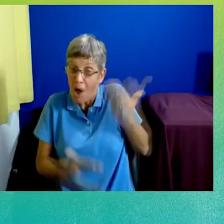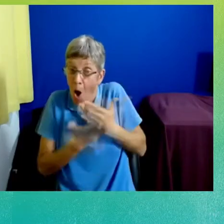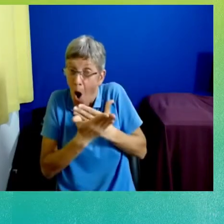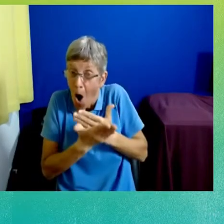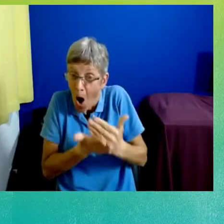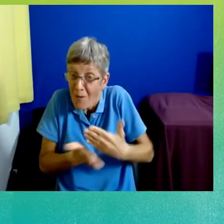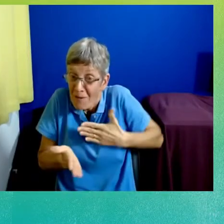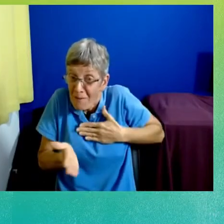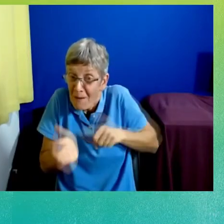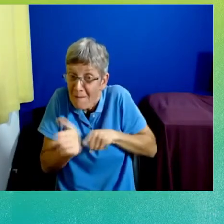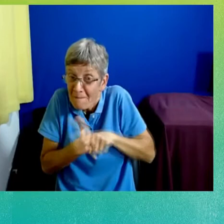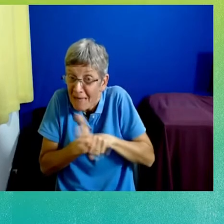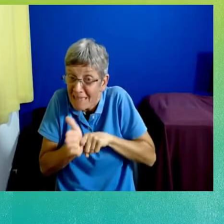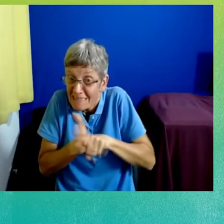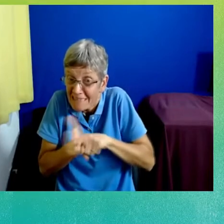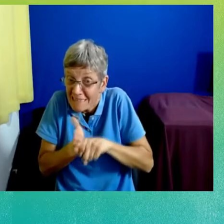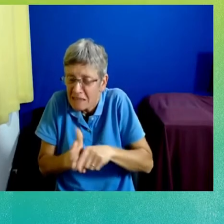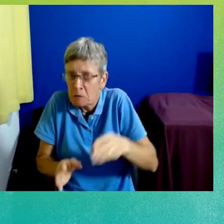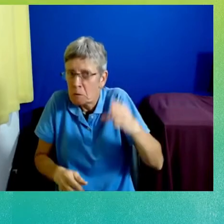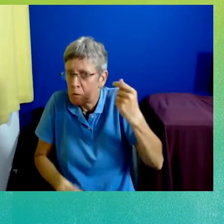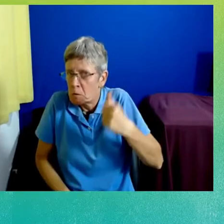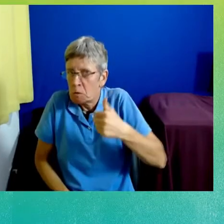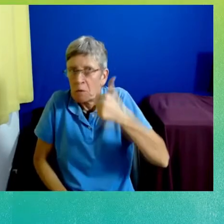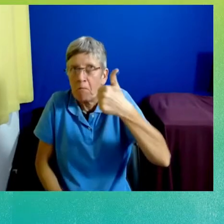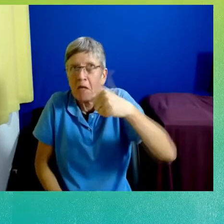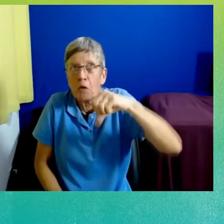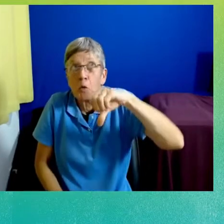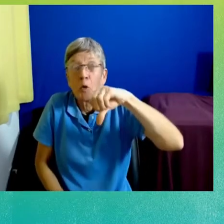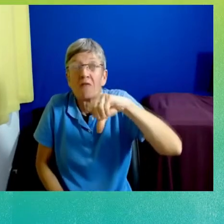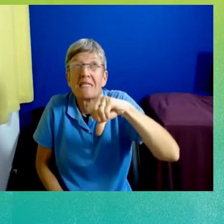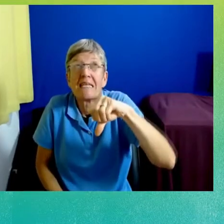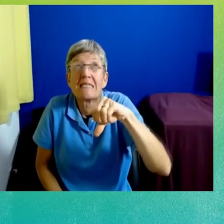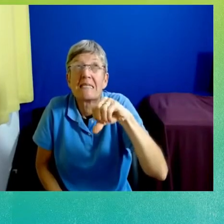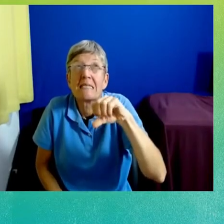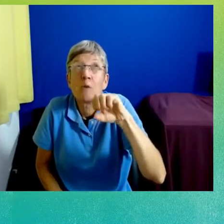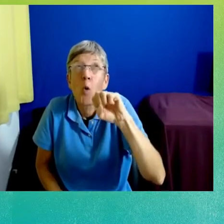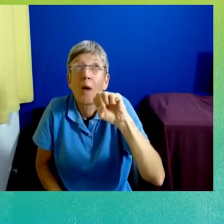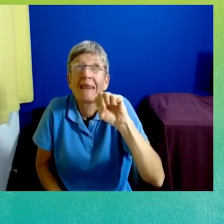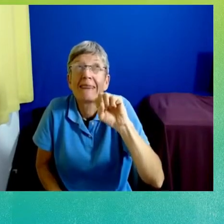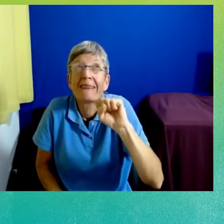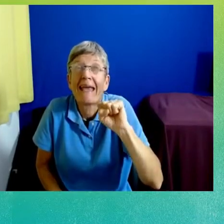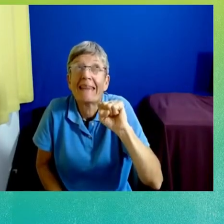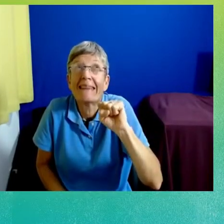Eu já tô velha mesmo. Eu comecei a pesquisa muito até